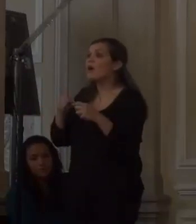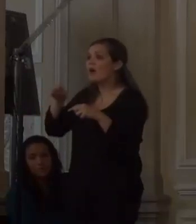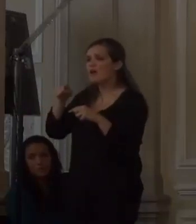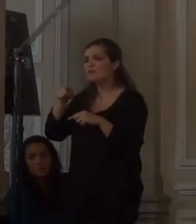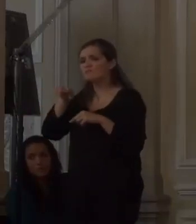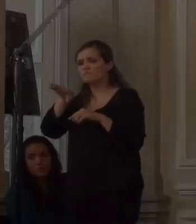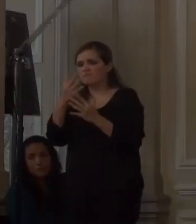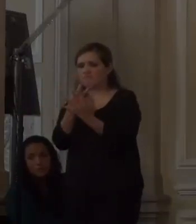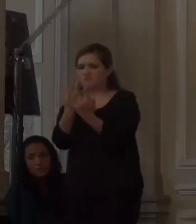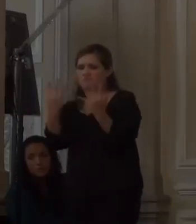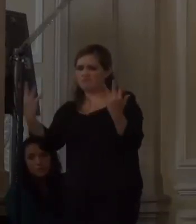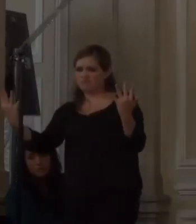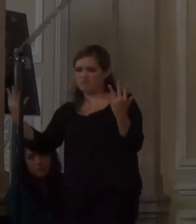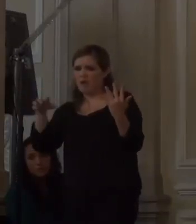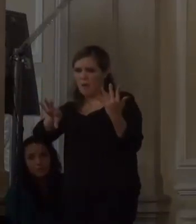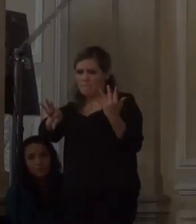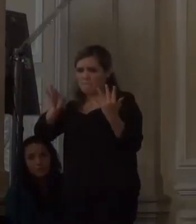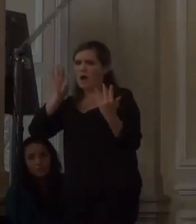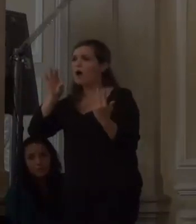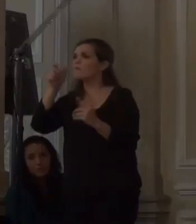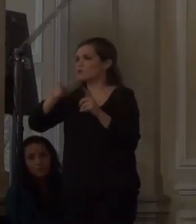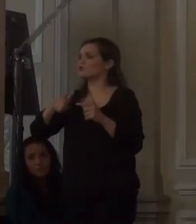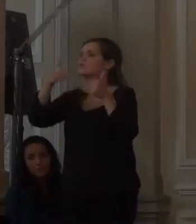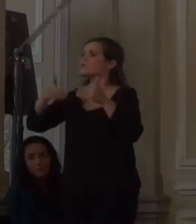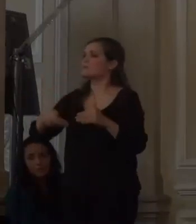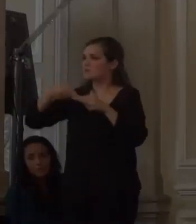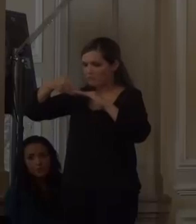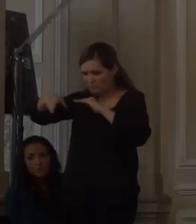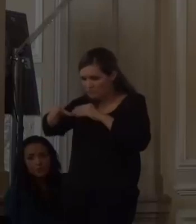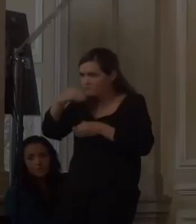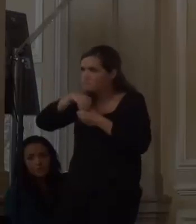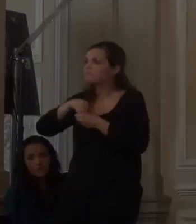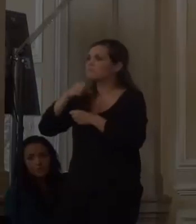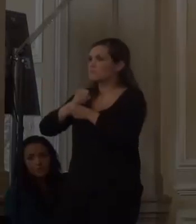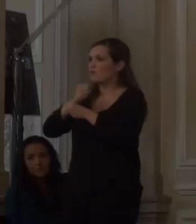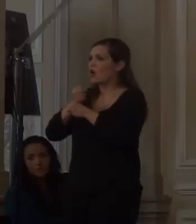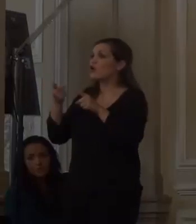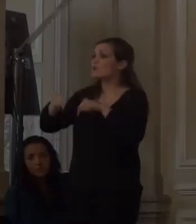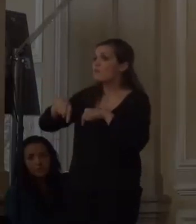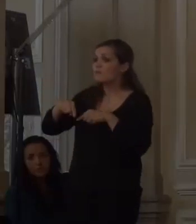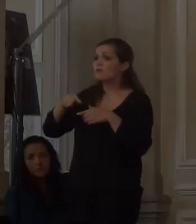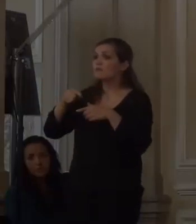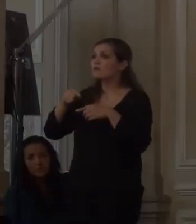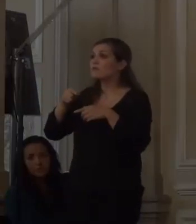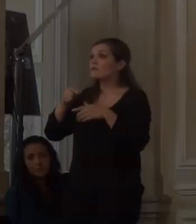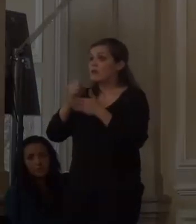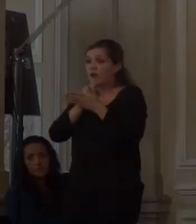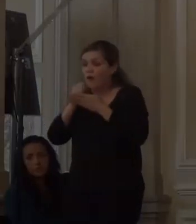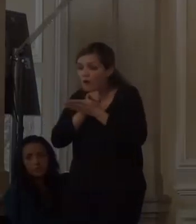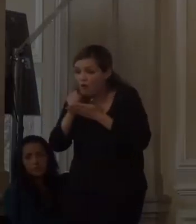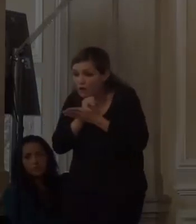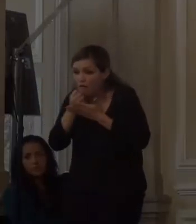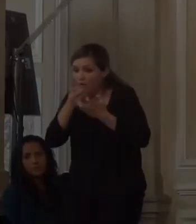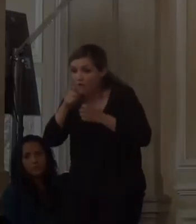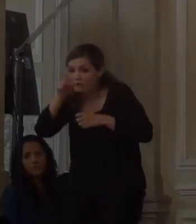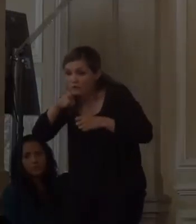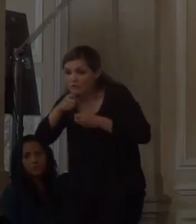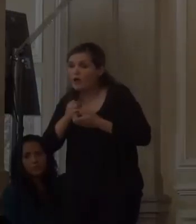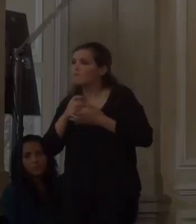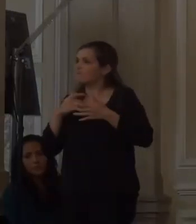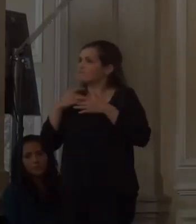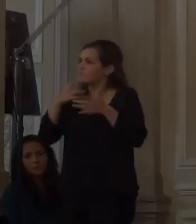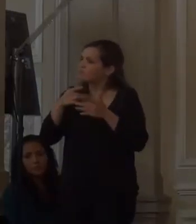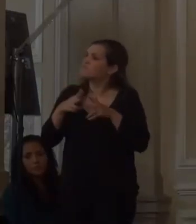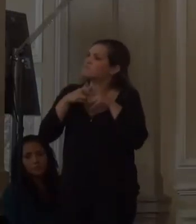de contratos y en el otorgamiento de créditos a los empleadores particulares cuya planta de